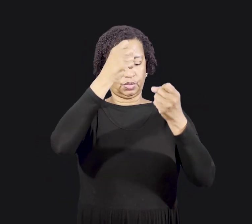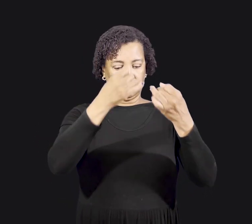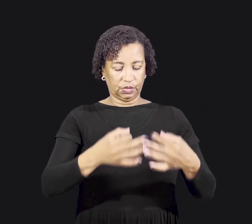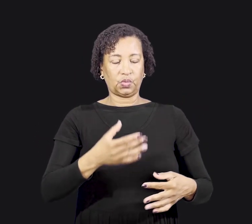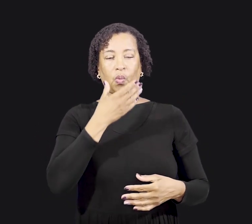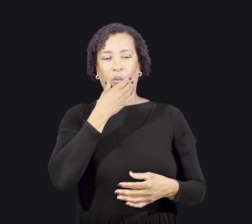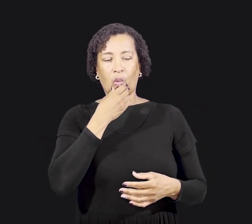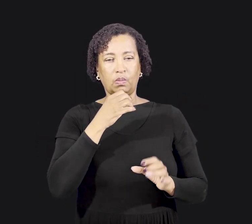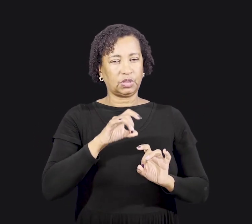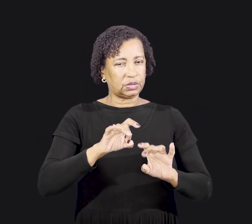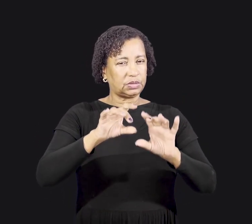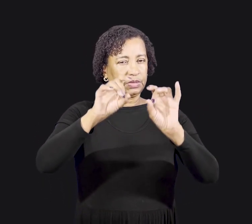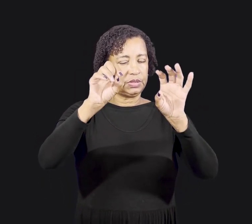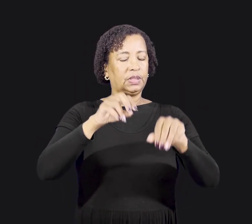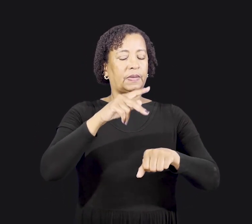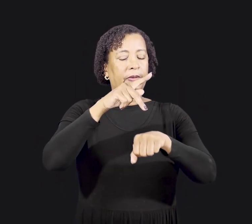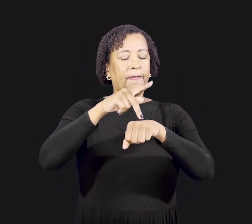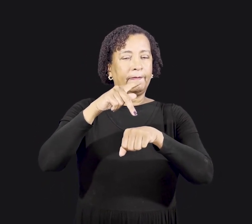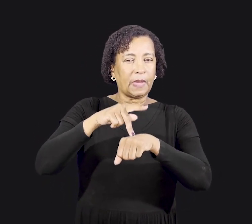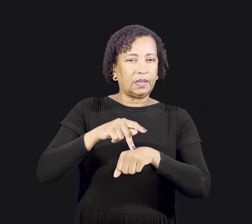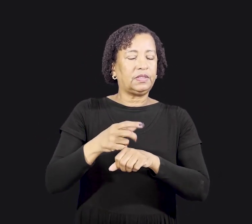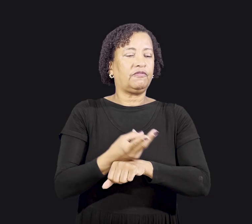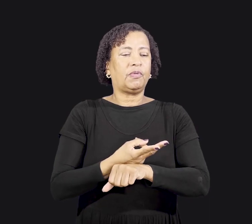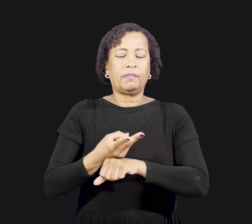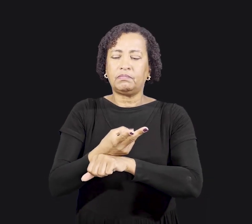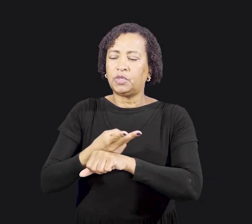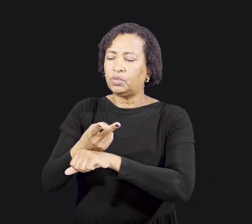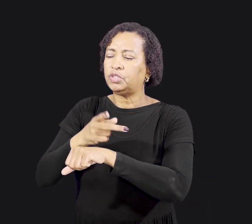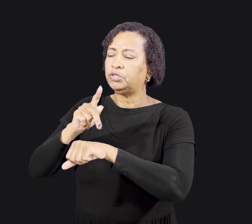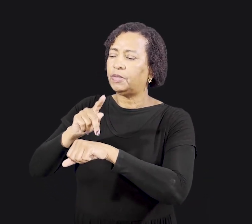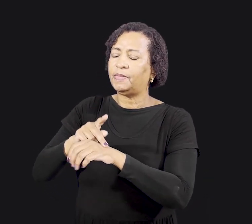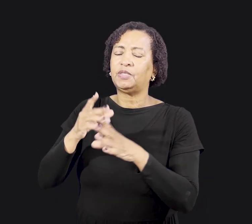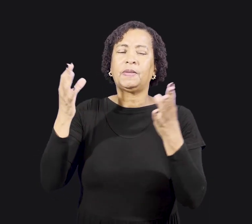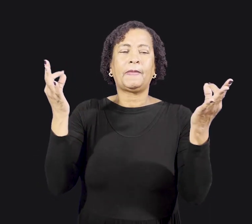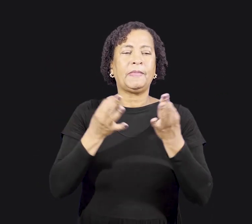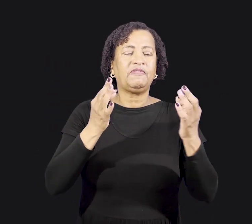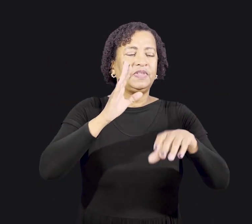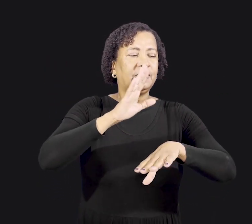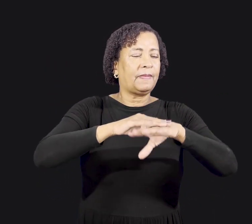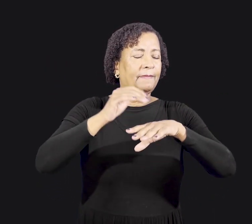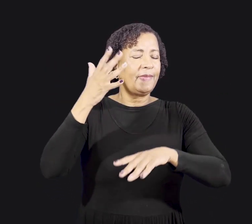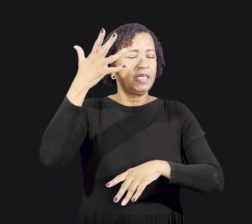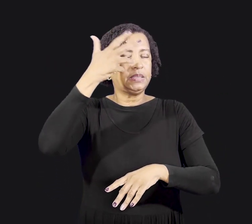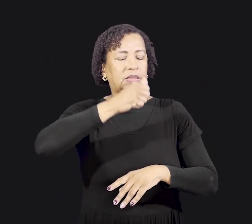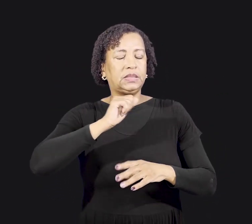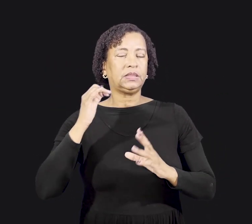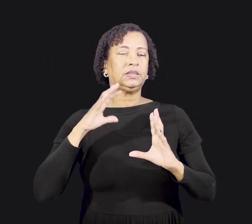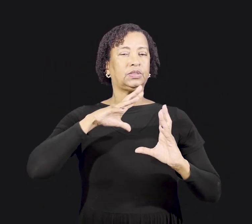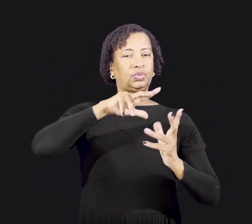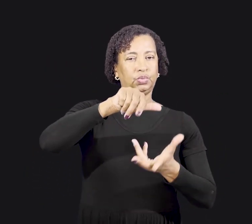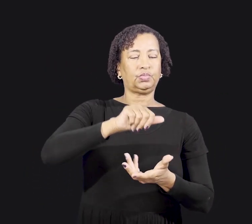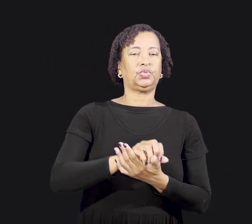em pérolas, que passou toda a sua vida procurando a pérola perfeita, a pérola mais linda do mundo. Um dia ele a